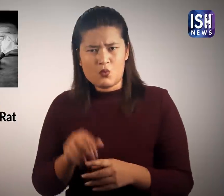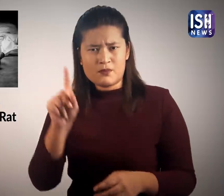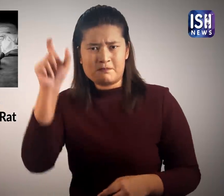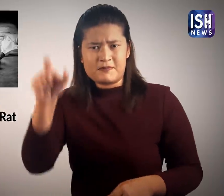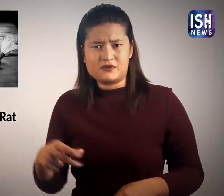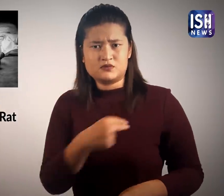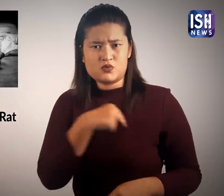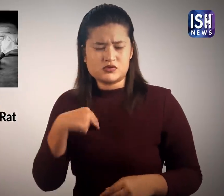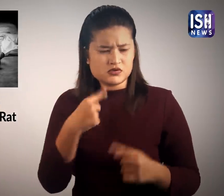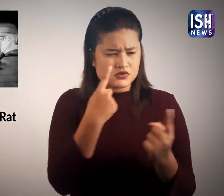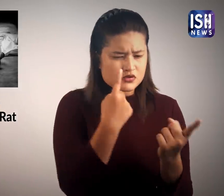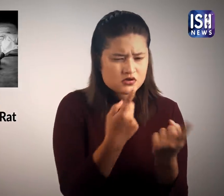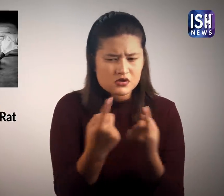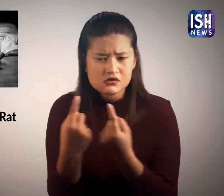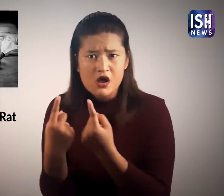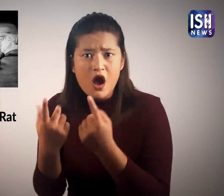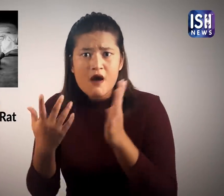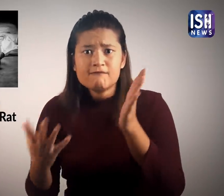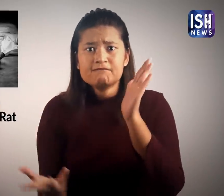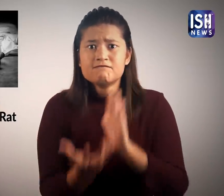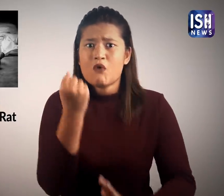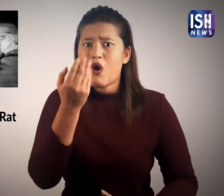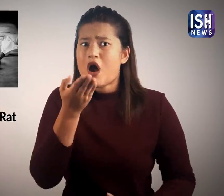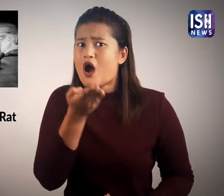जब डॉक्टरों ने बताया कि यहाँ जहर के कारण है